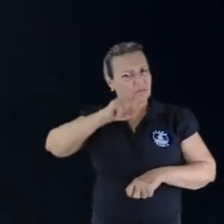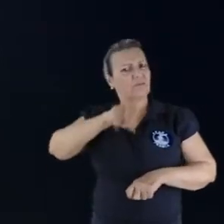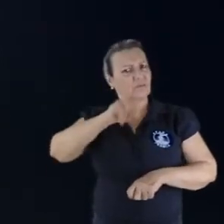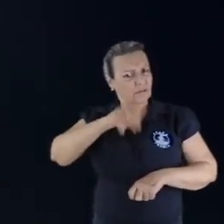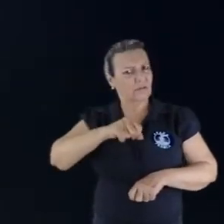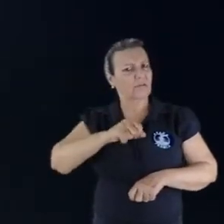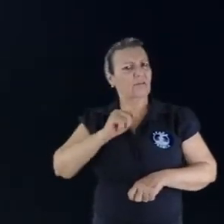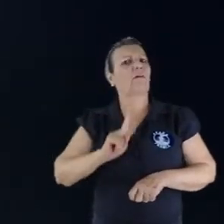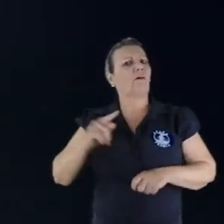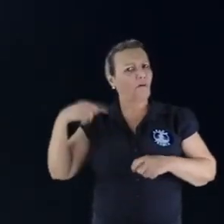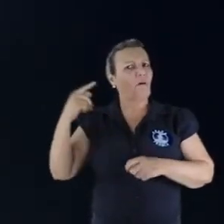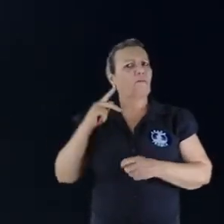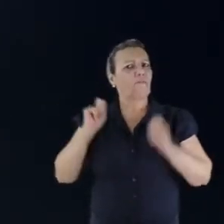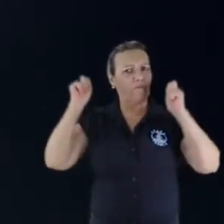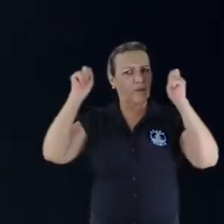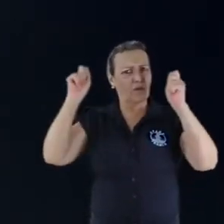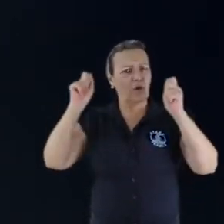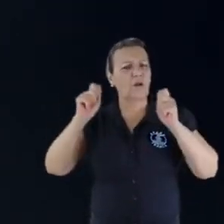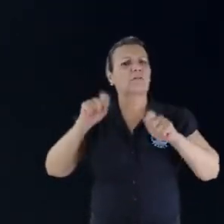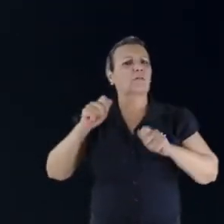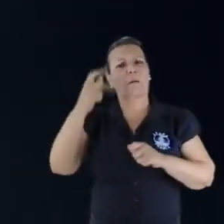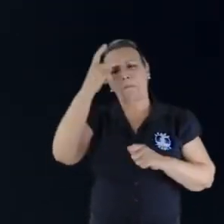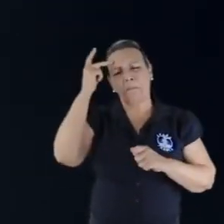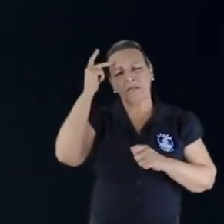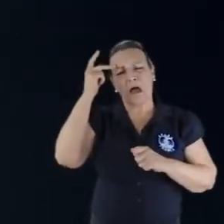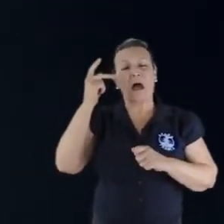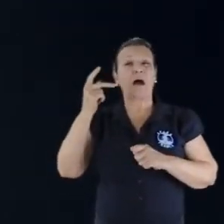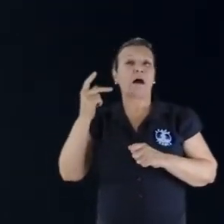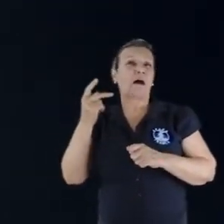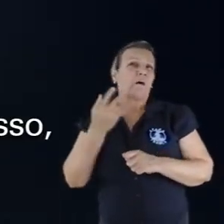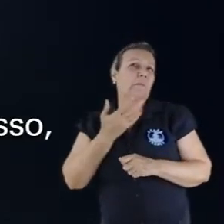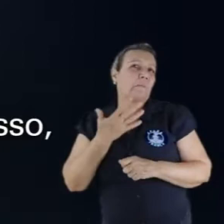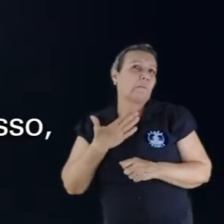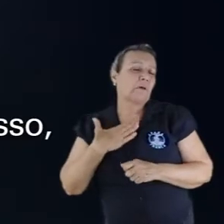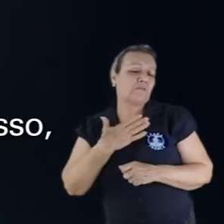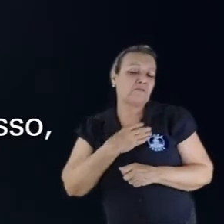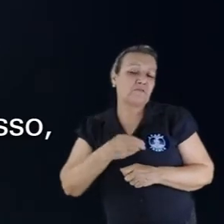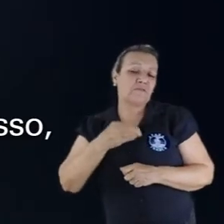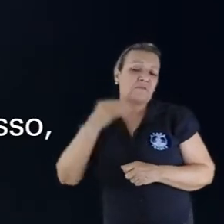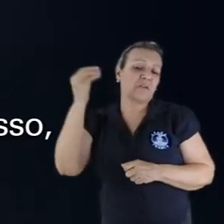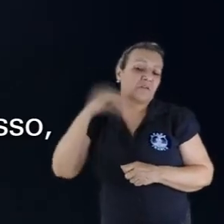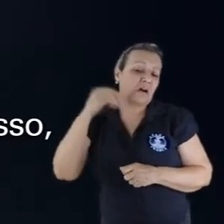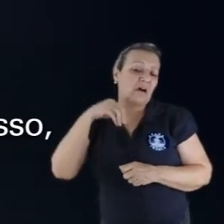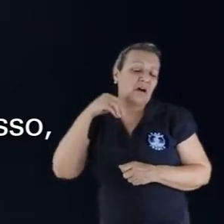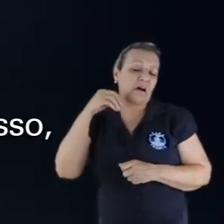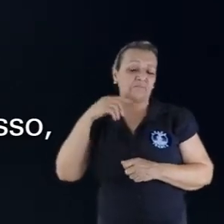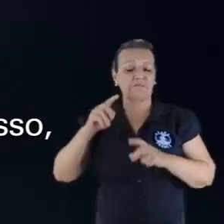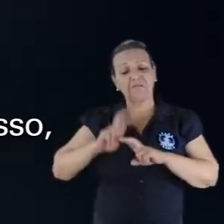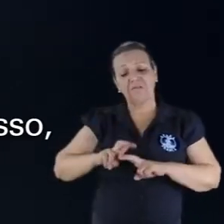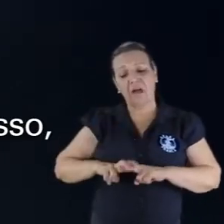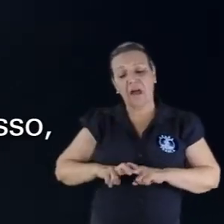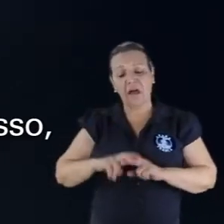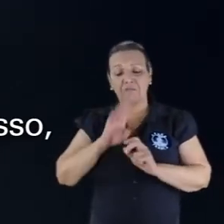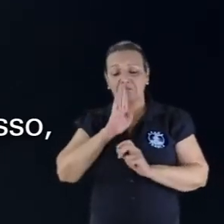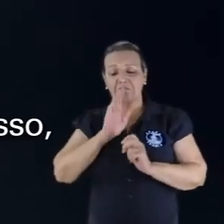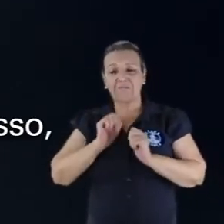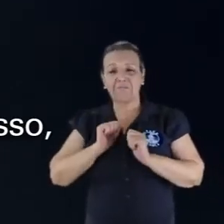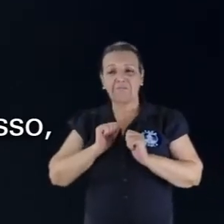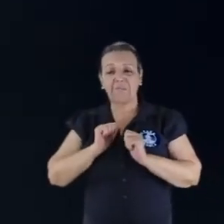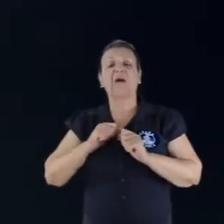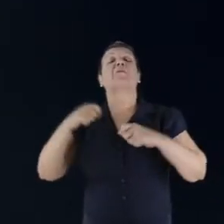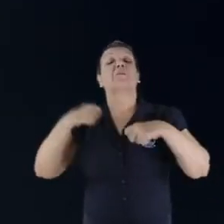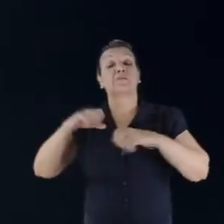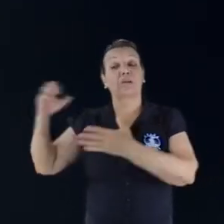eles são sim. Eles vão vencer sim. Não pensa assim, ai, meu filho tem isso, ele tem que ficar aqui